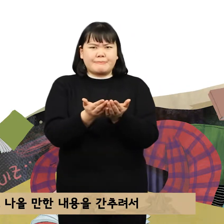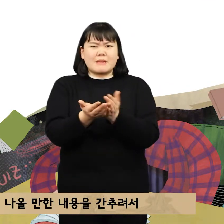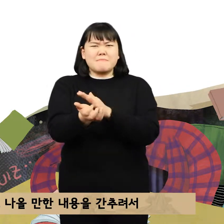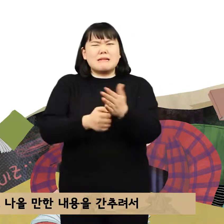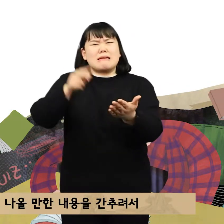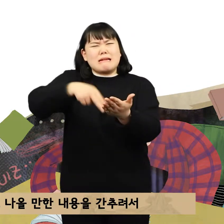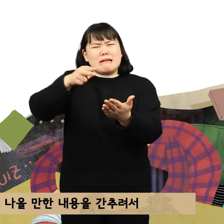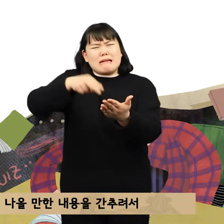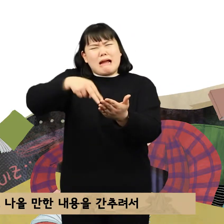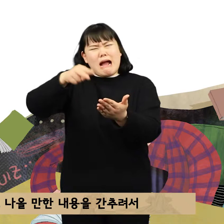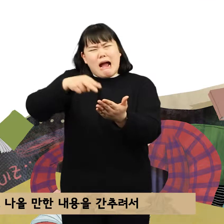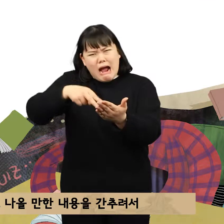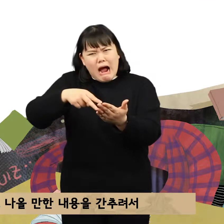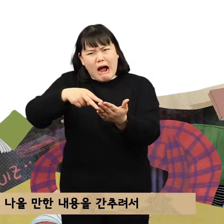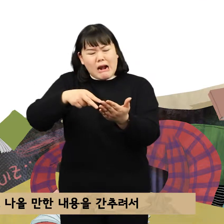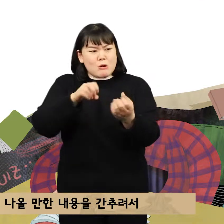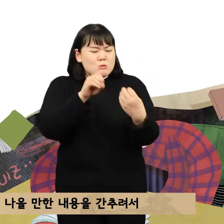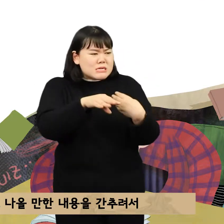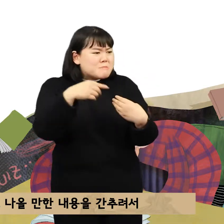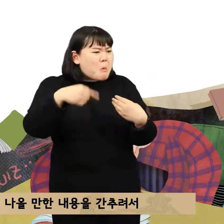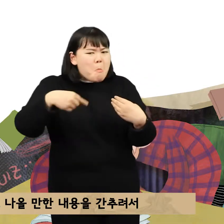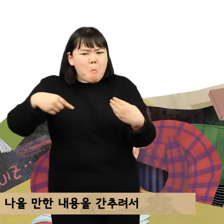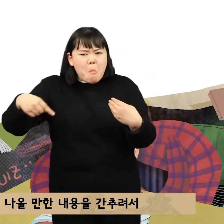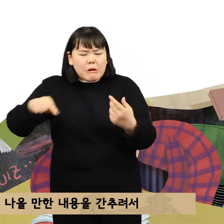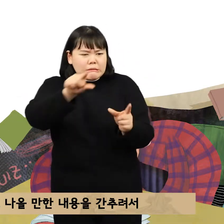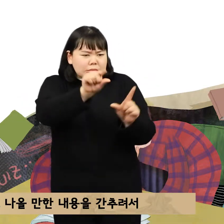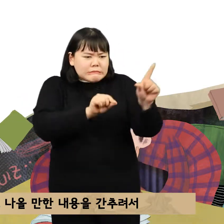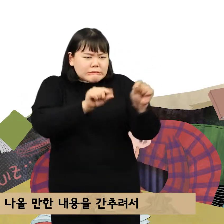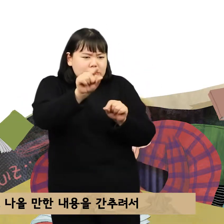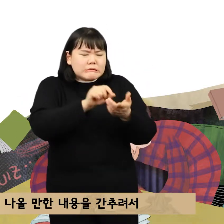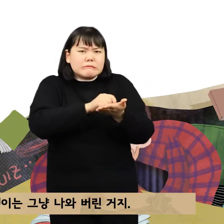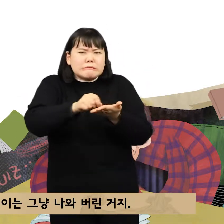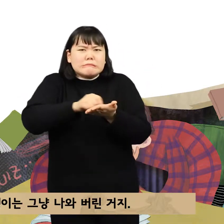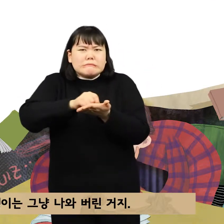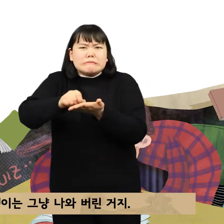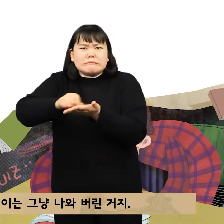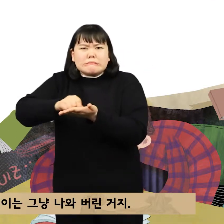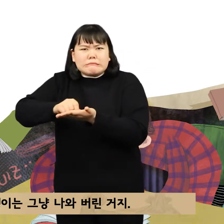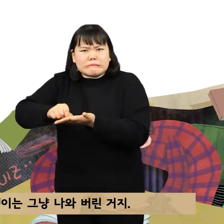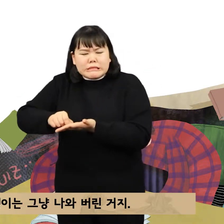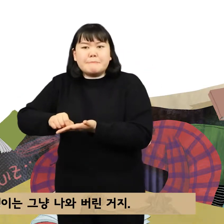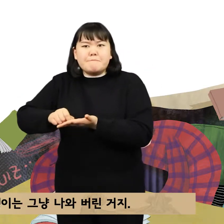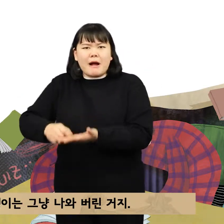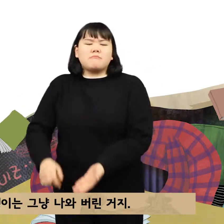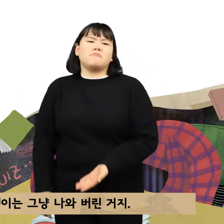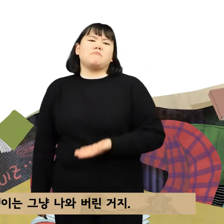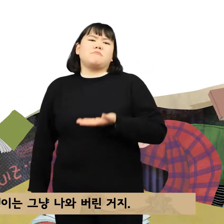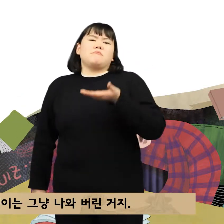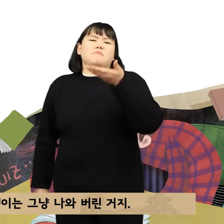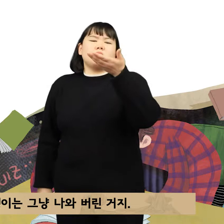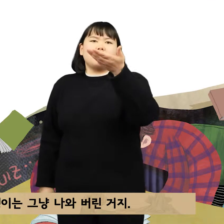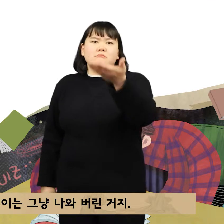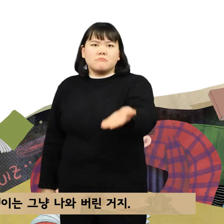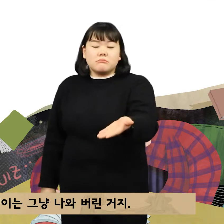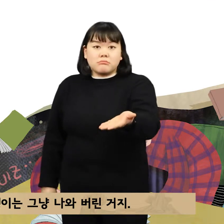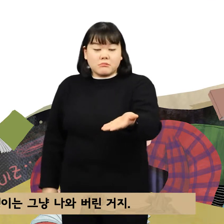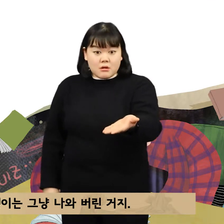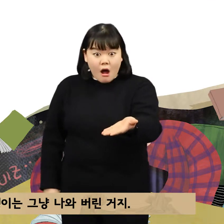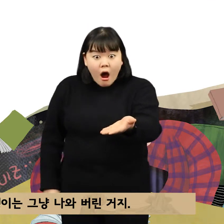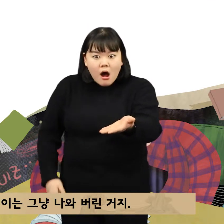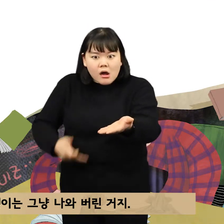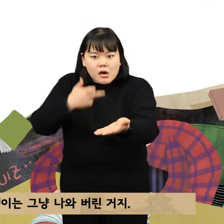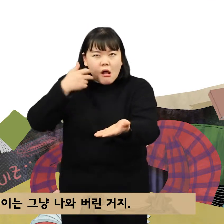읽으라며 퀴즈로 나올 만한 내용을 간추려서 종이에 적어주었는데 근영이는